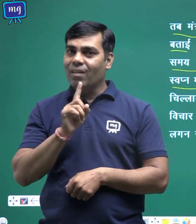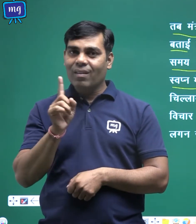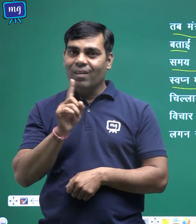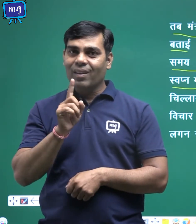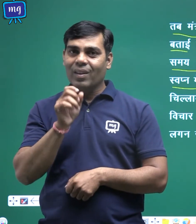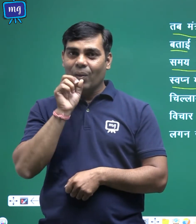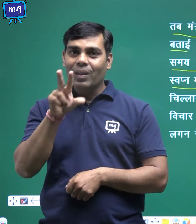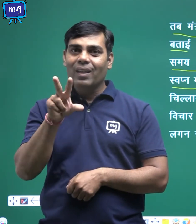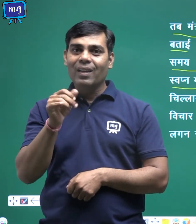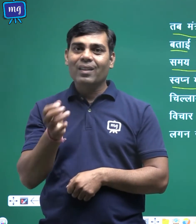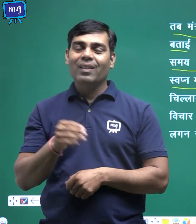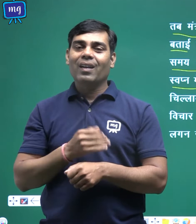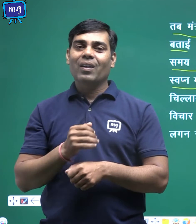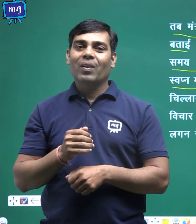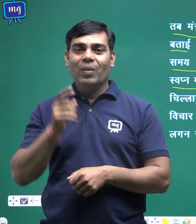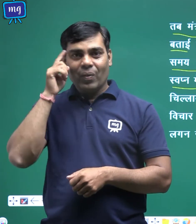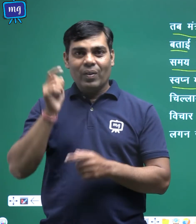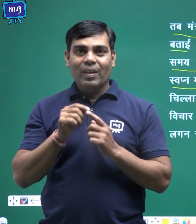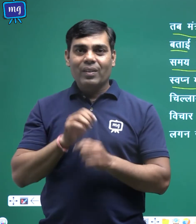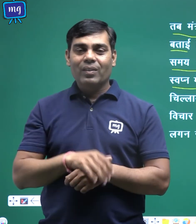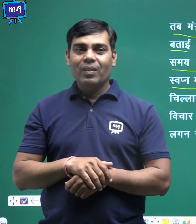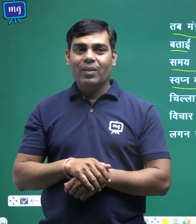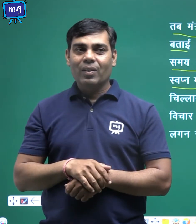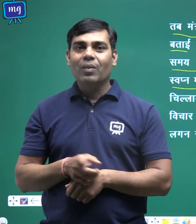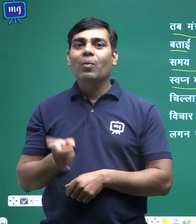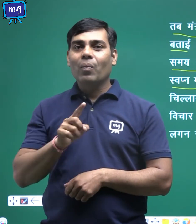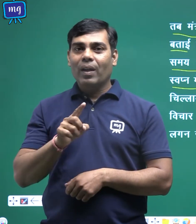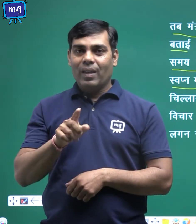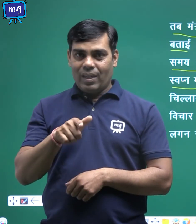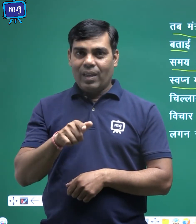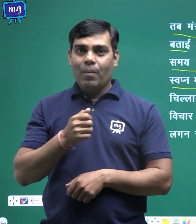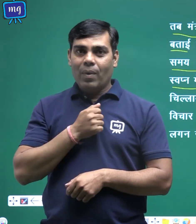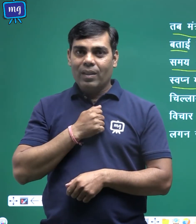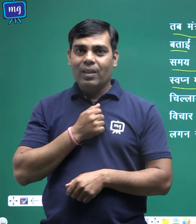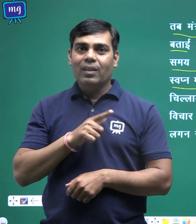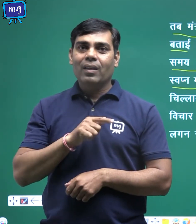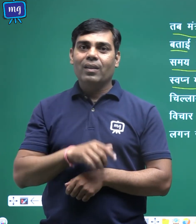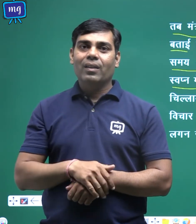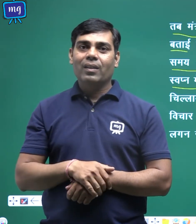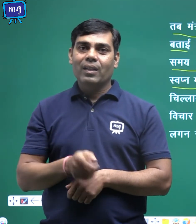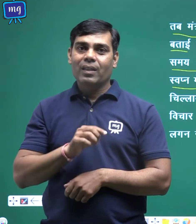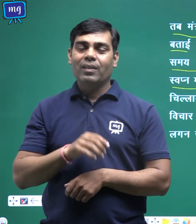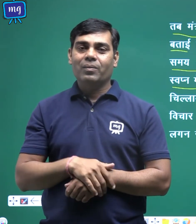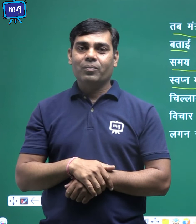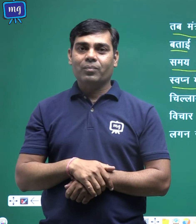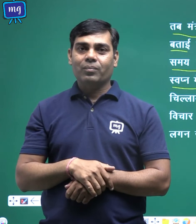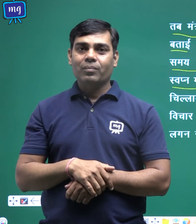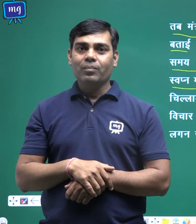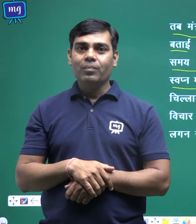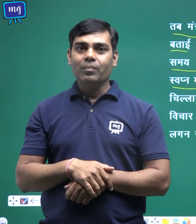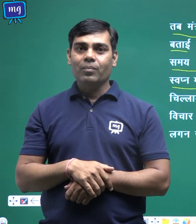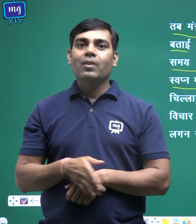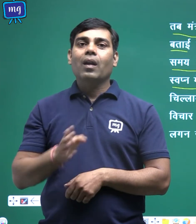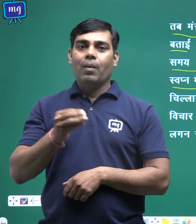था, क्योंकि वह ये मानता था कि